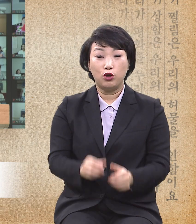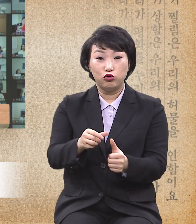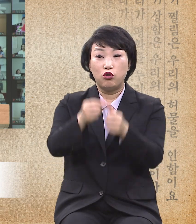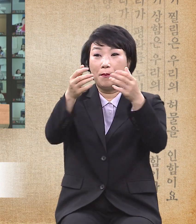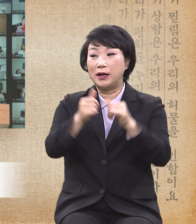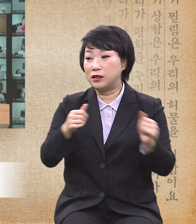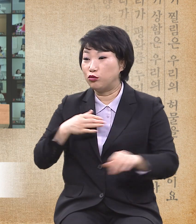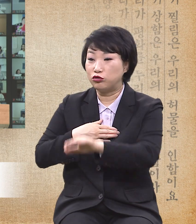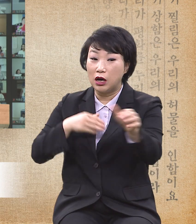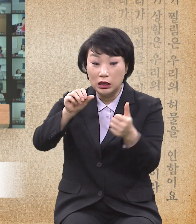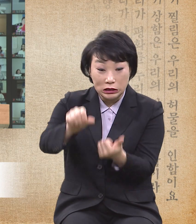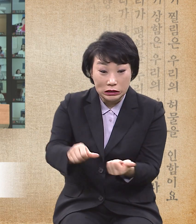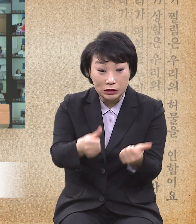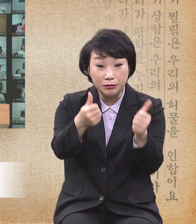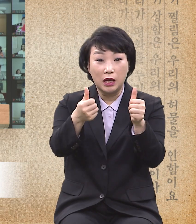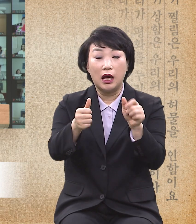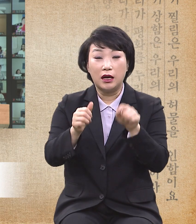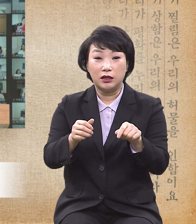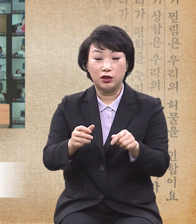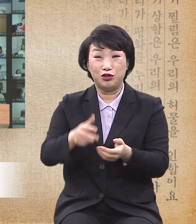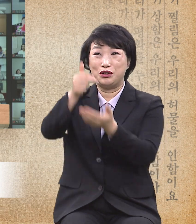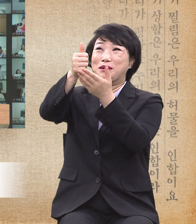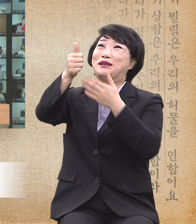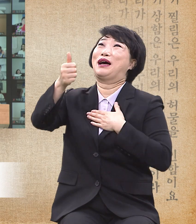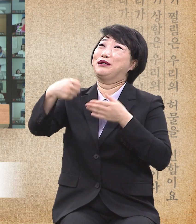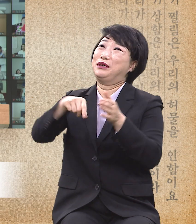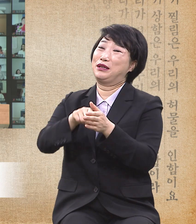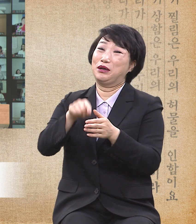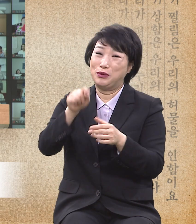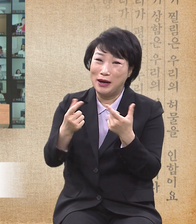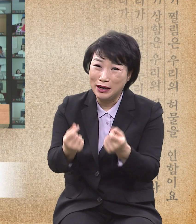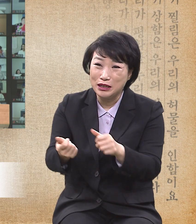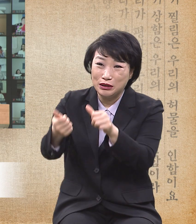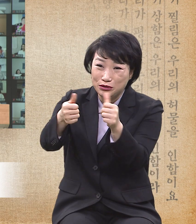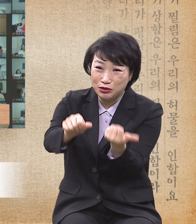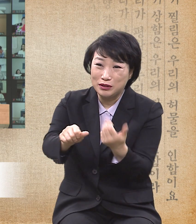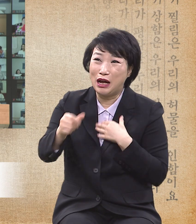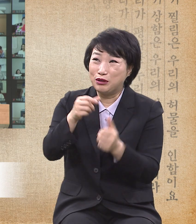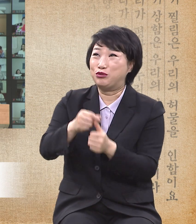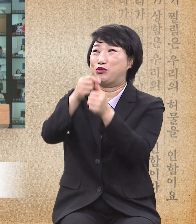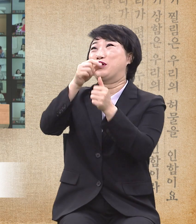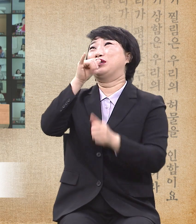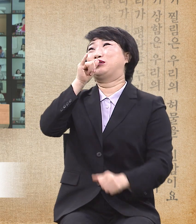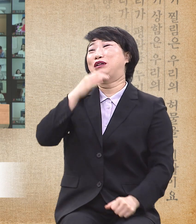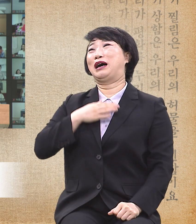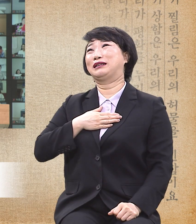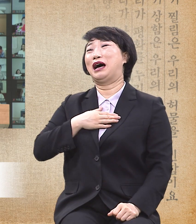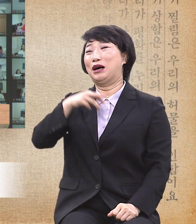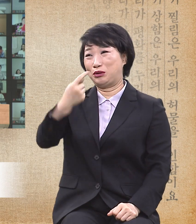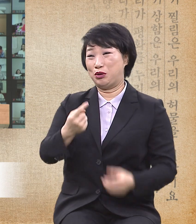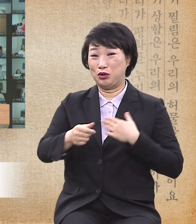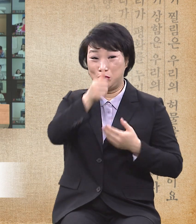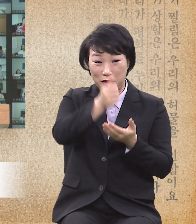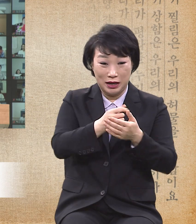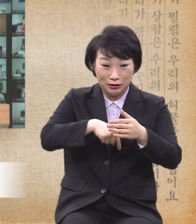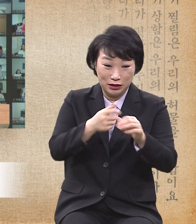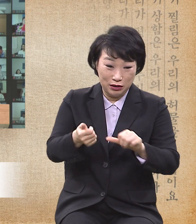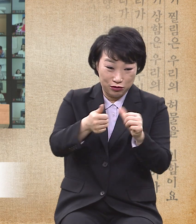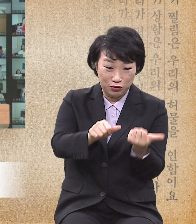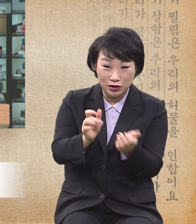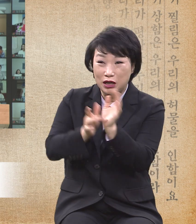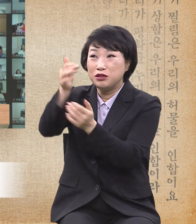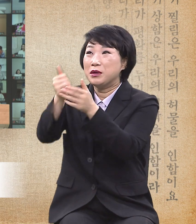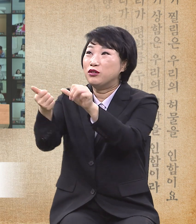구원받은 자가 침례받는 것은 주가 날 위해서 이렇게 죽으시고 나를 구원했고 나도 죄 아래서 죽고